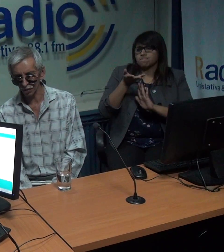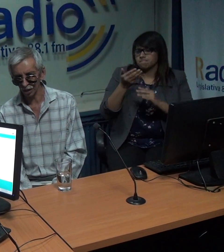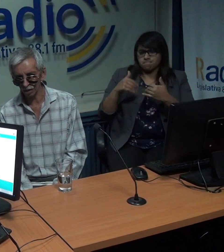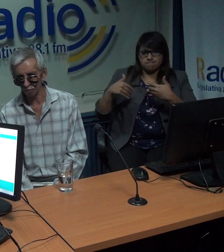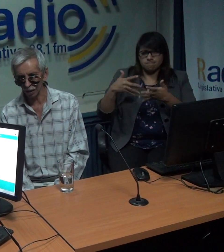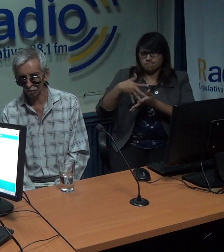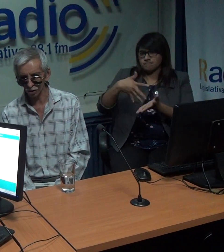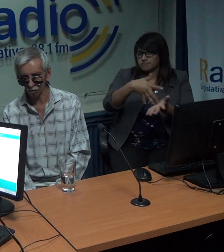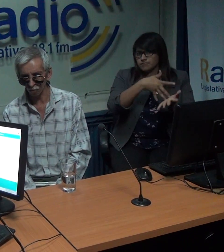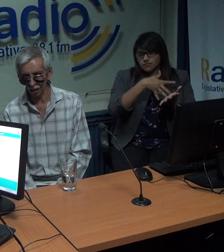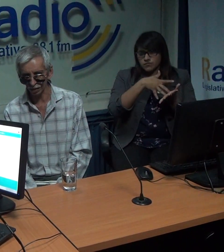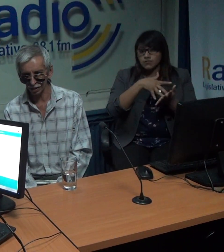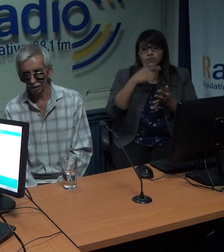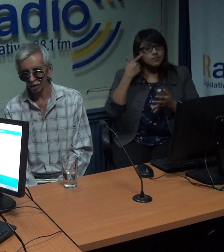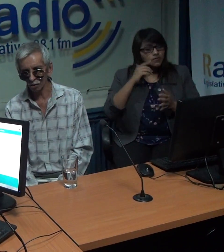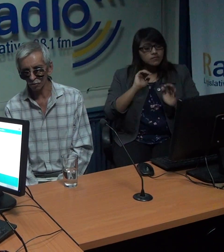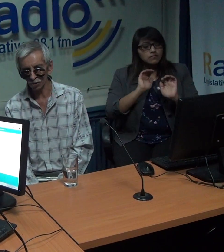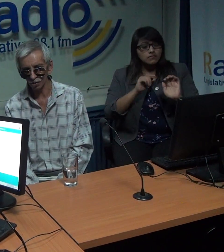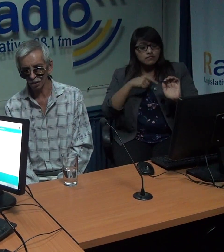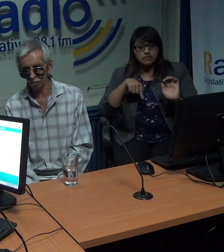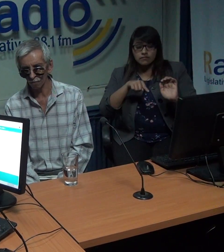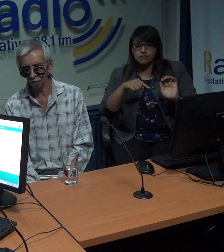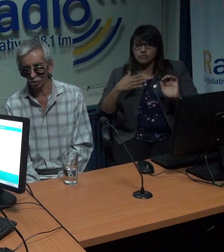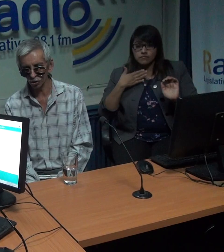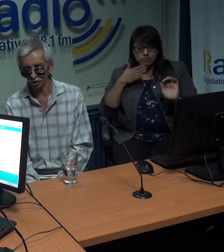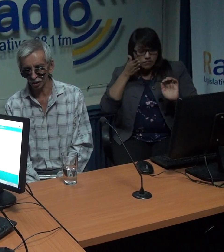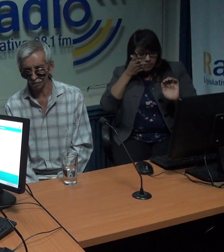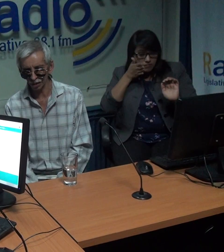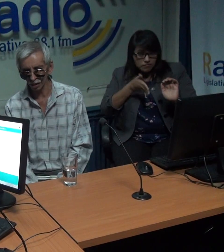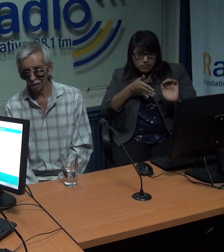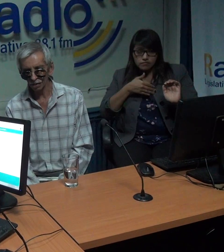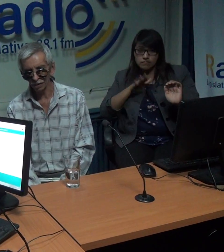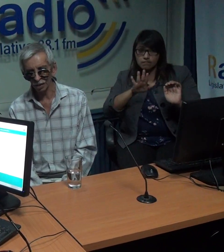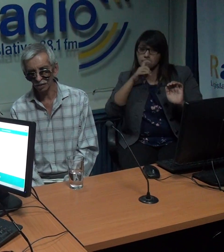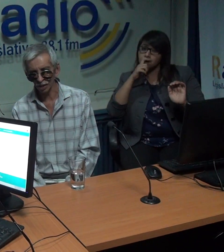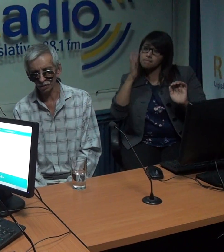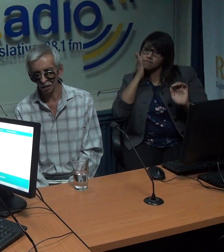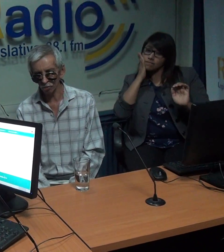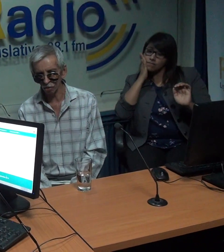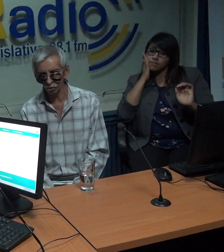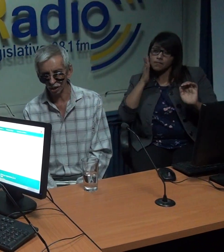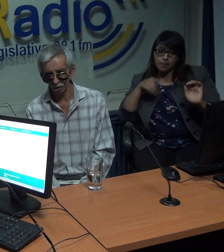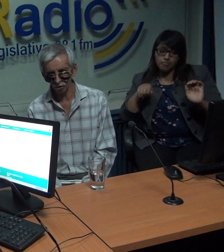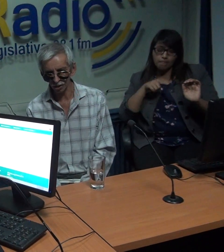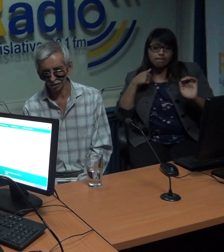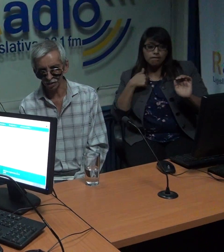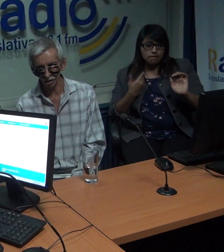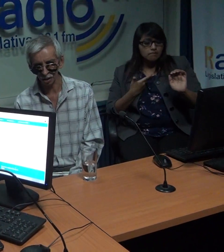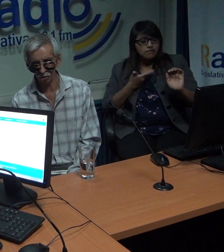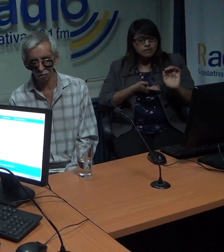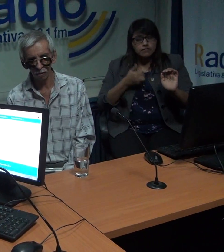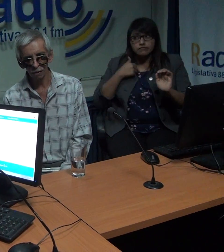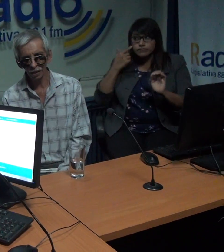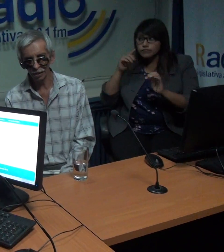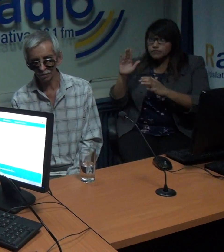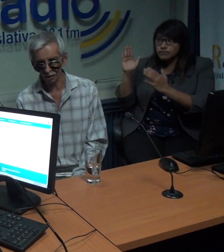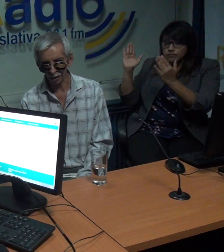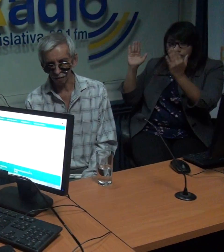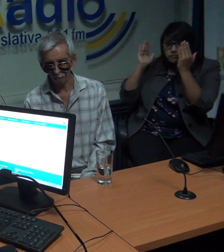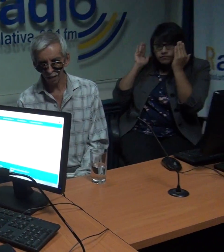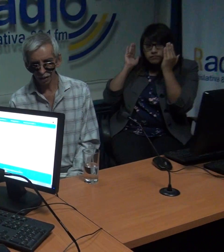cuando sienten el respaldo de sus padres, cuando sienten un apoyo y sienten que están siendo escuchados, que están siendo,